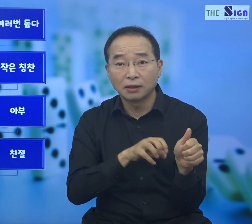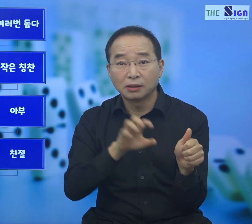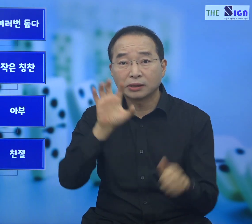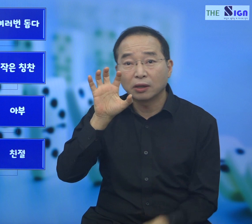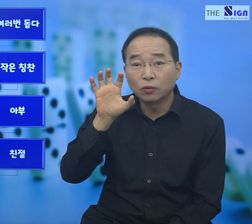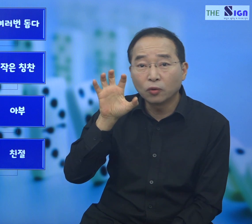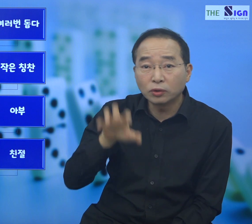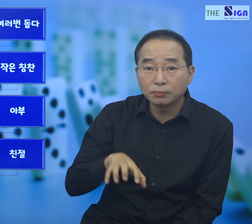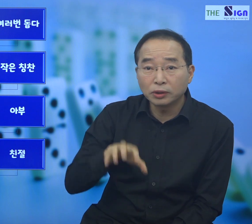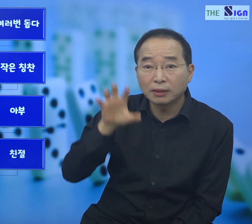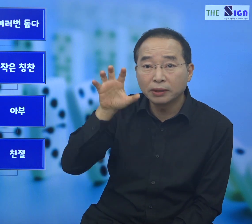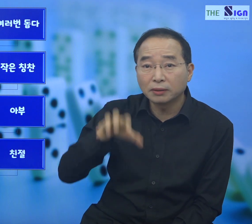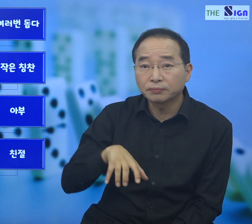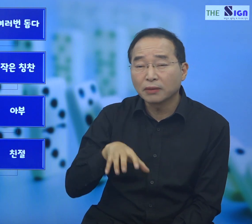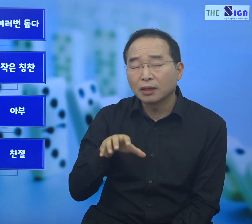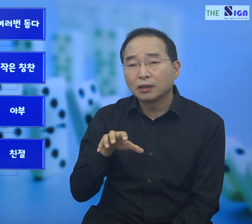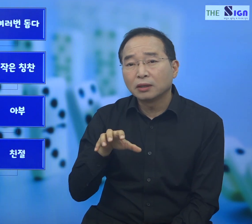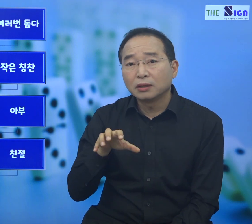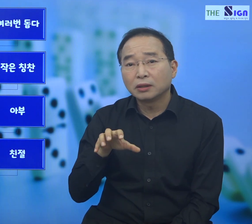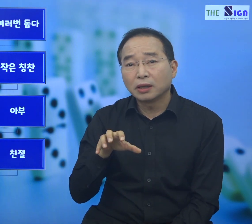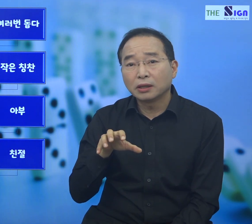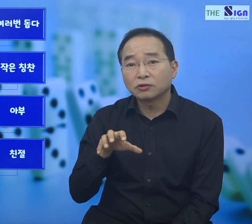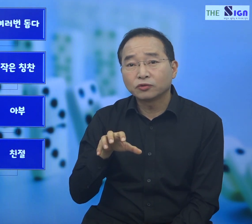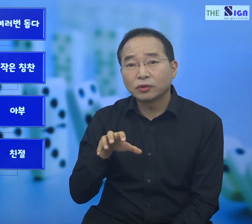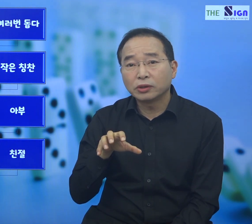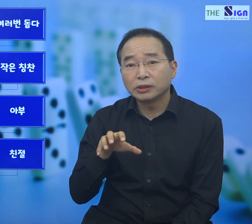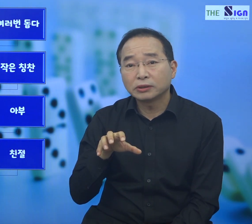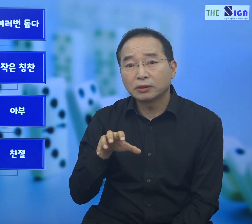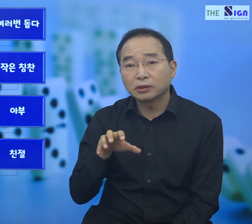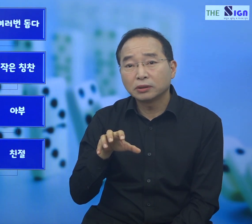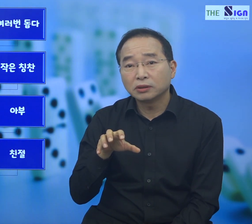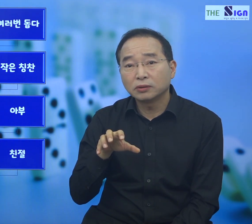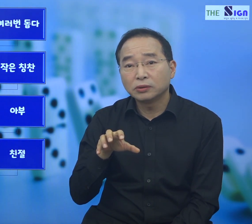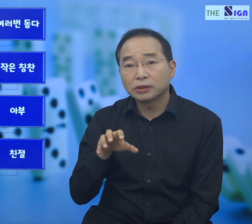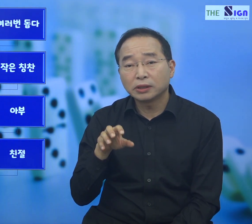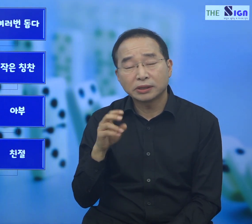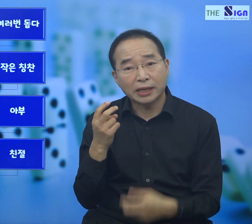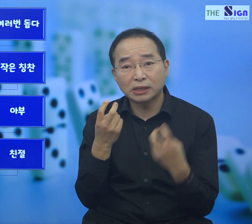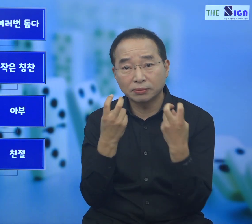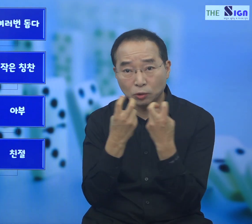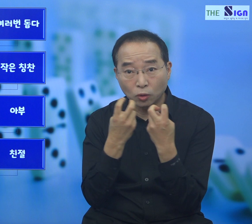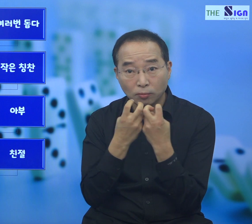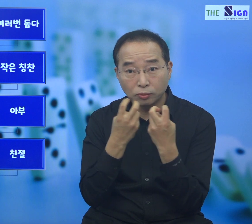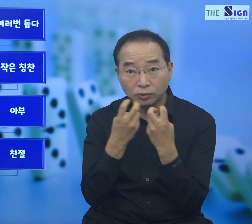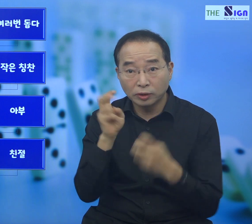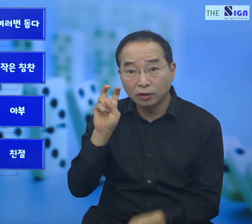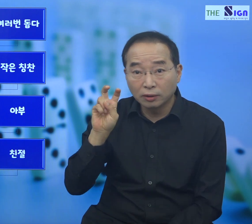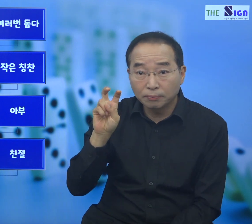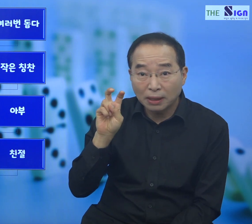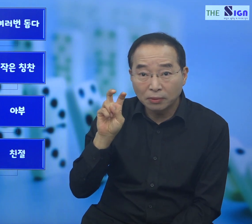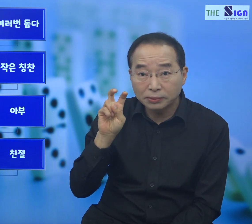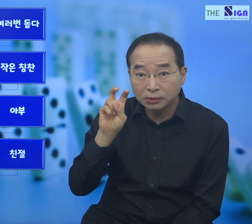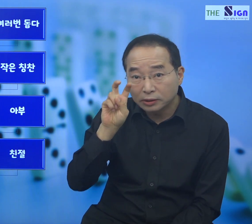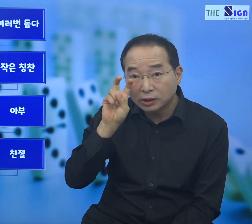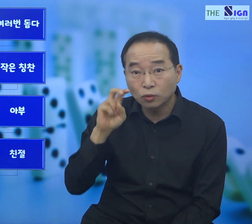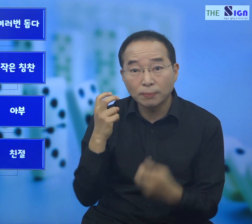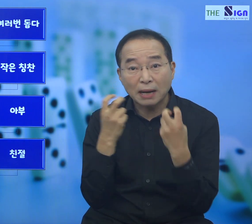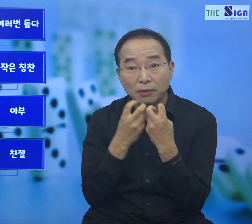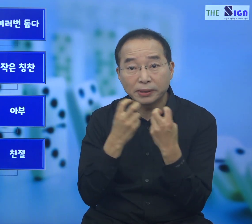자, 요거는 뭐냐면, 이게 수어에서는 이제 작게 치면 이런 방법이 있어요. 이제 이게 방법이라고 쓰는데